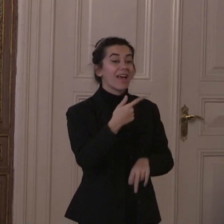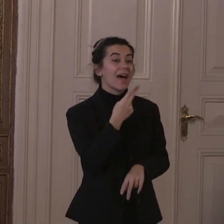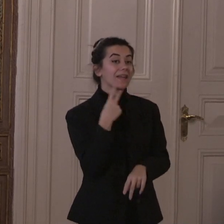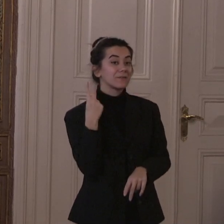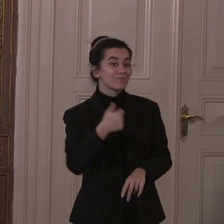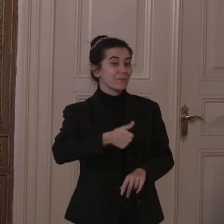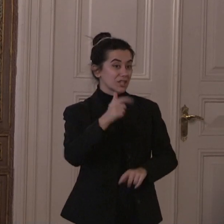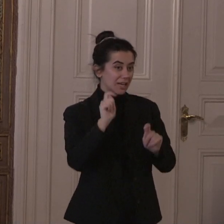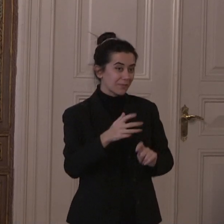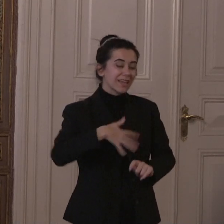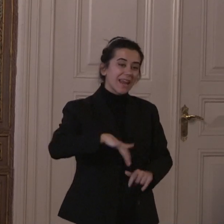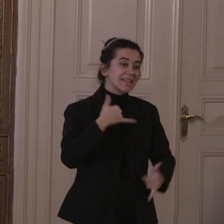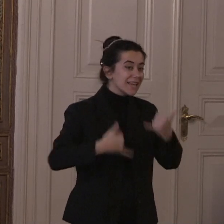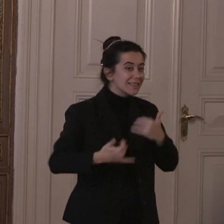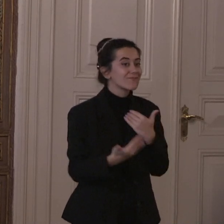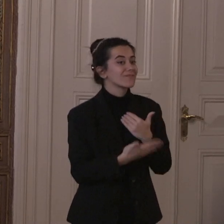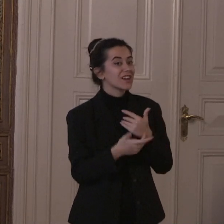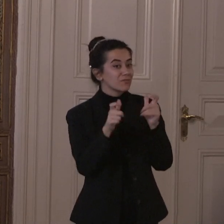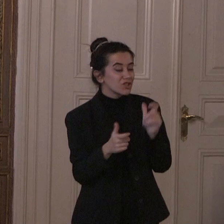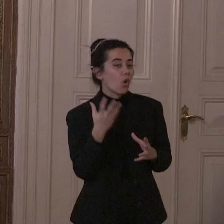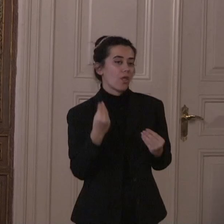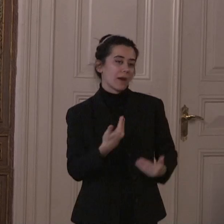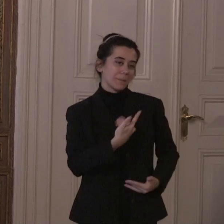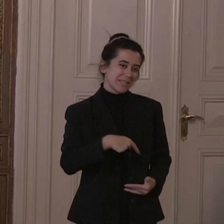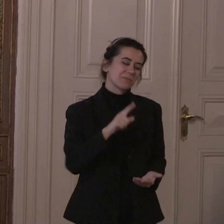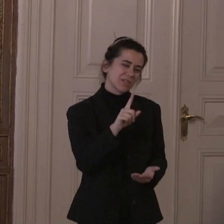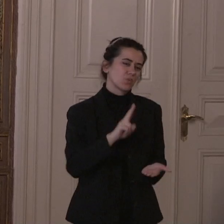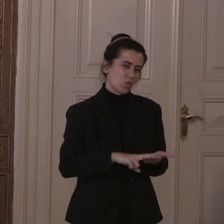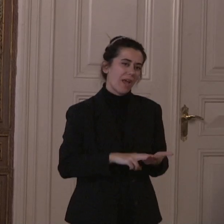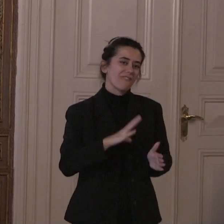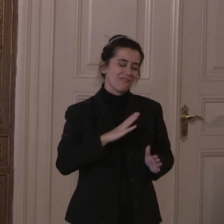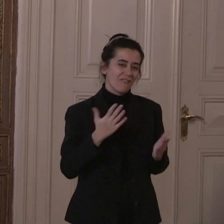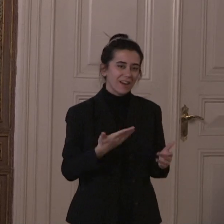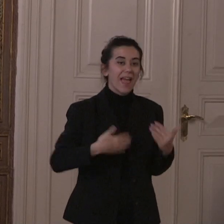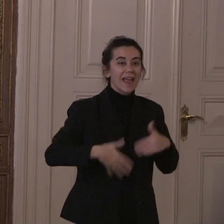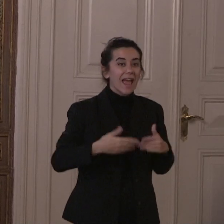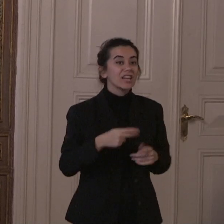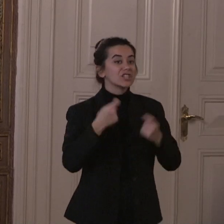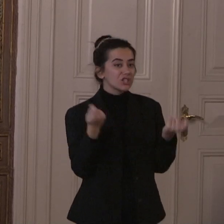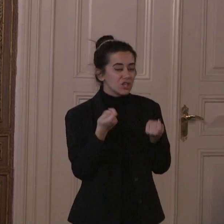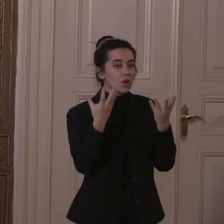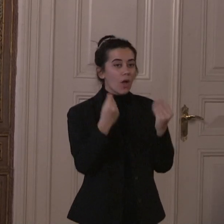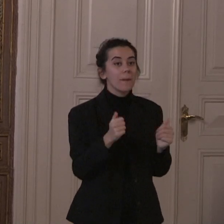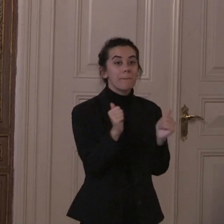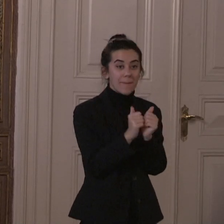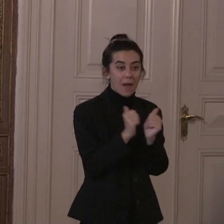sekreter yardımcımız. Biz de bir üyesiydik komisyonun. Engelli personelimizle de aktif çalışmalar